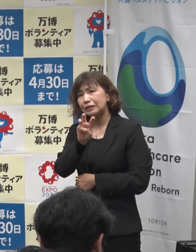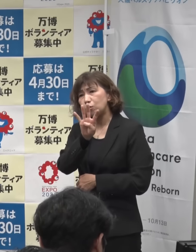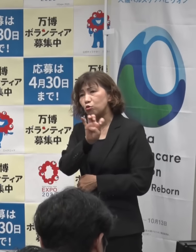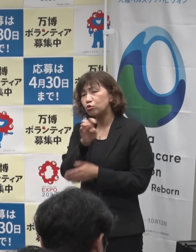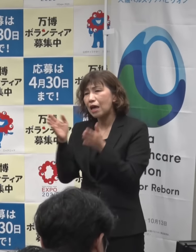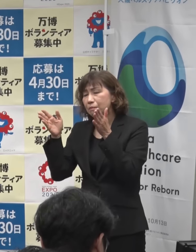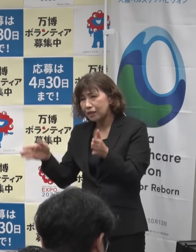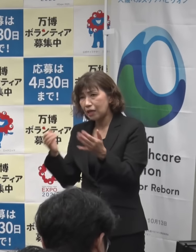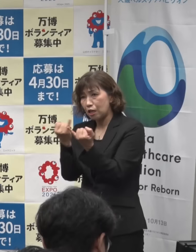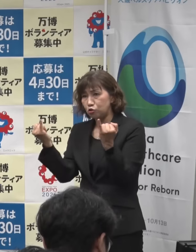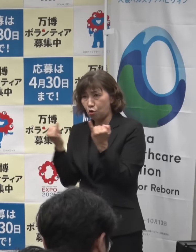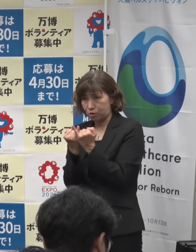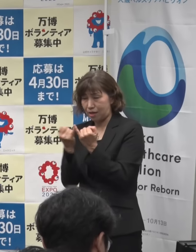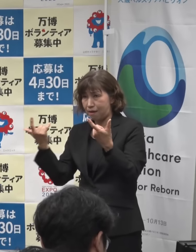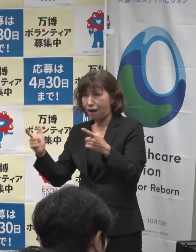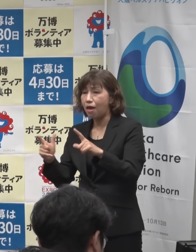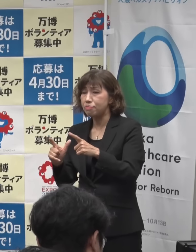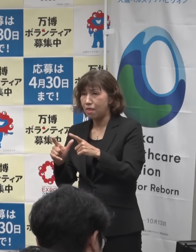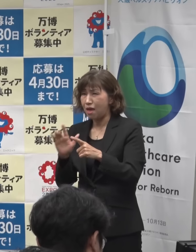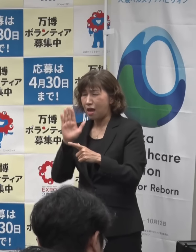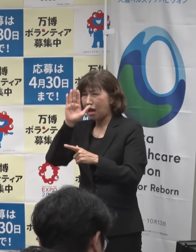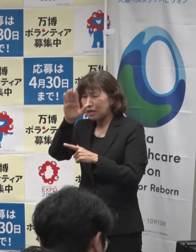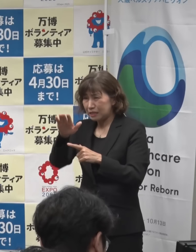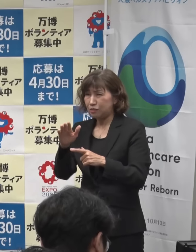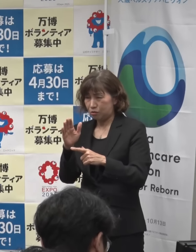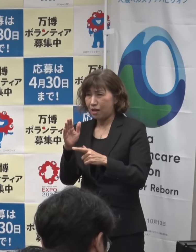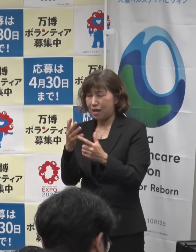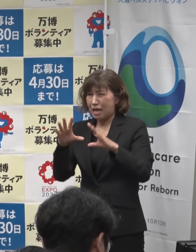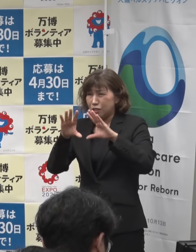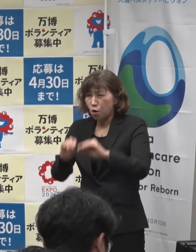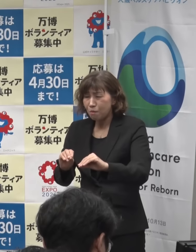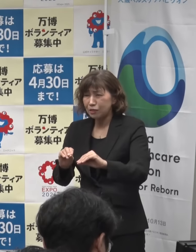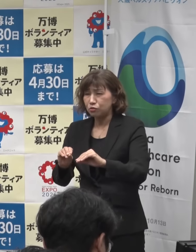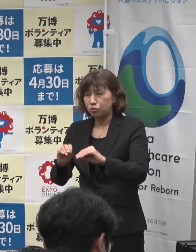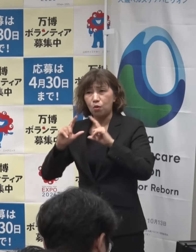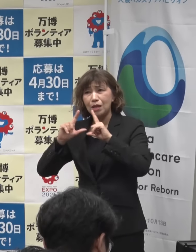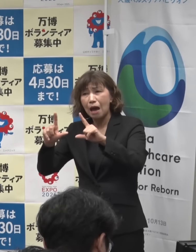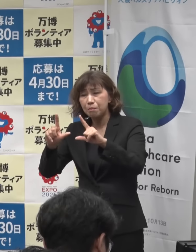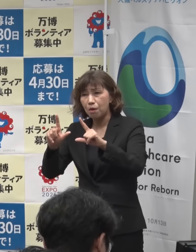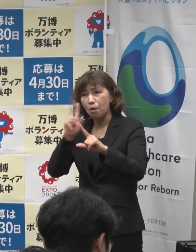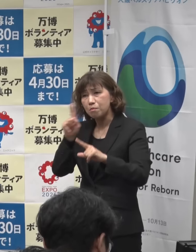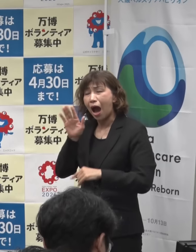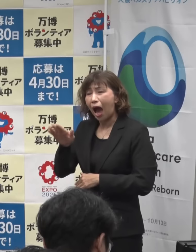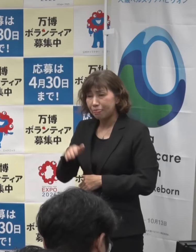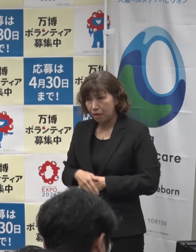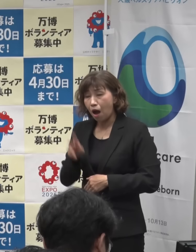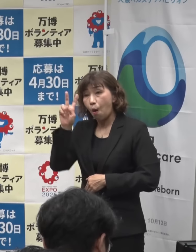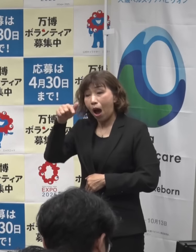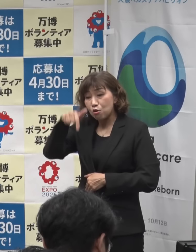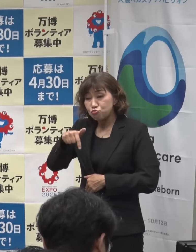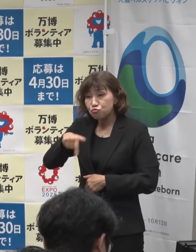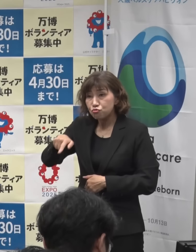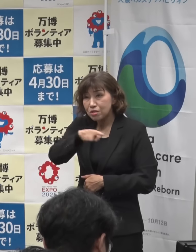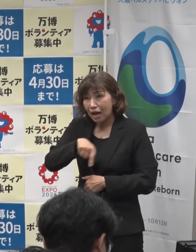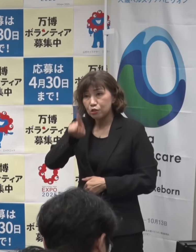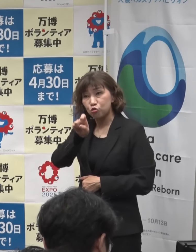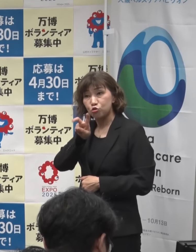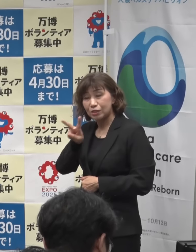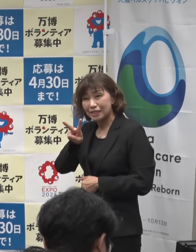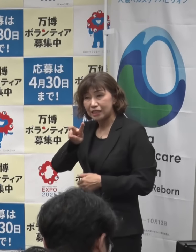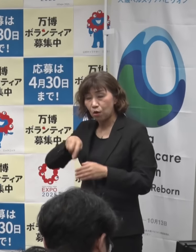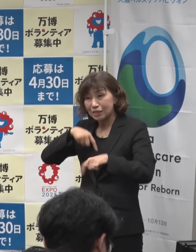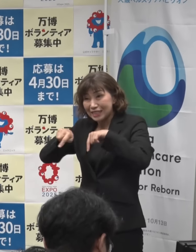し、いずれ消滅する可能性があるというふうな結果を公表しました。でこれは大阪府内でも12自治体が該当するということですけれども、まずこれに対